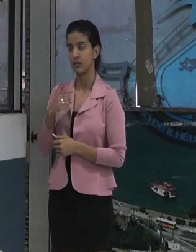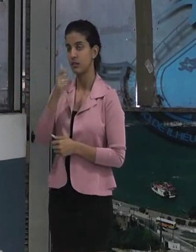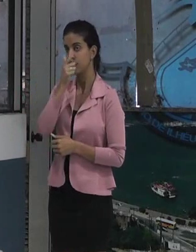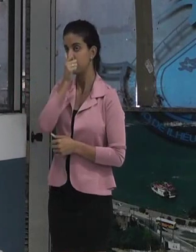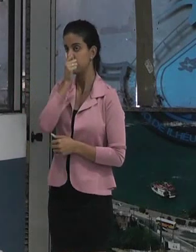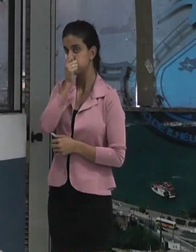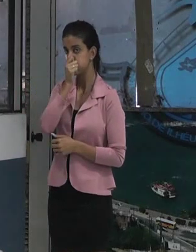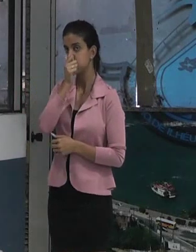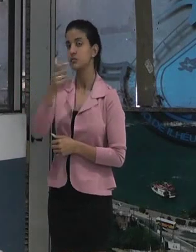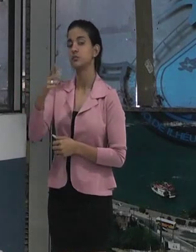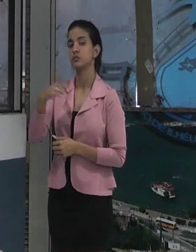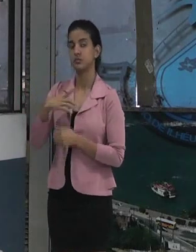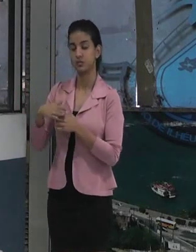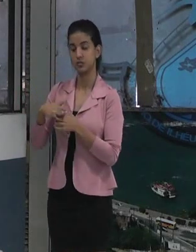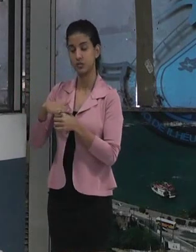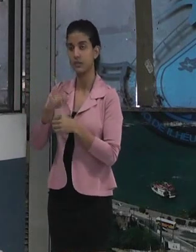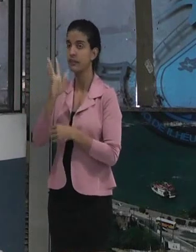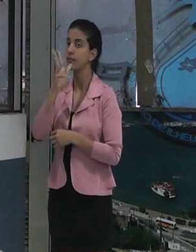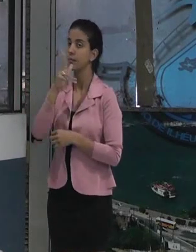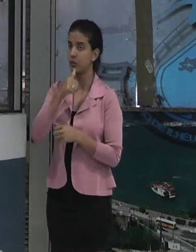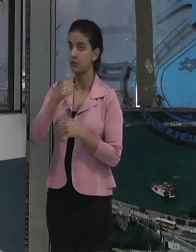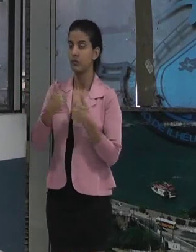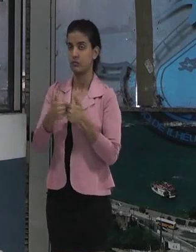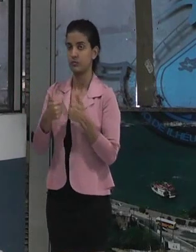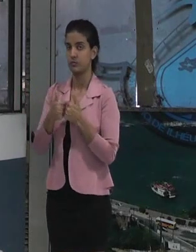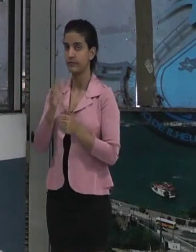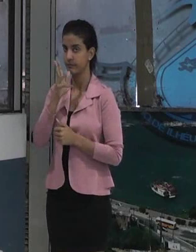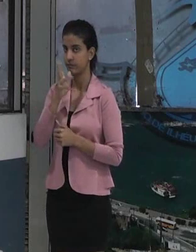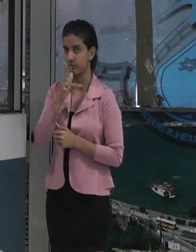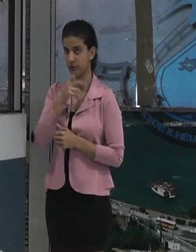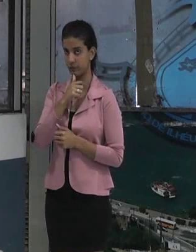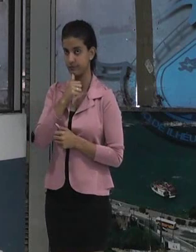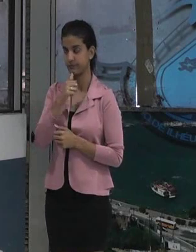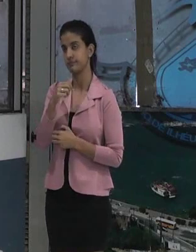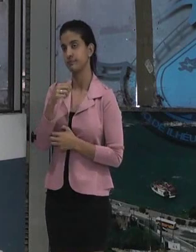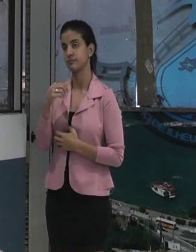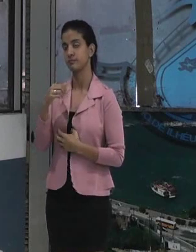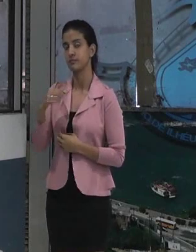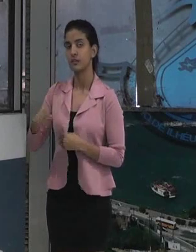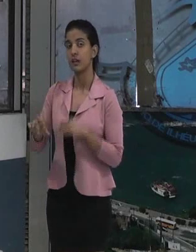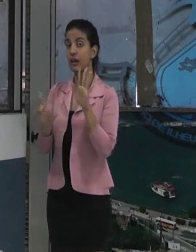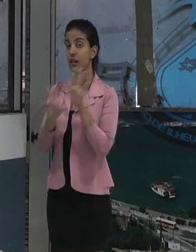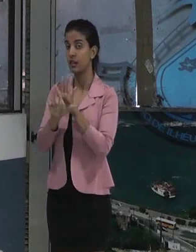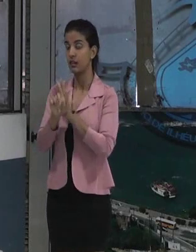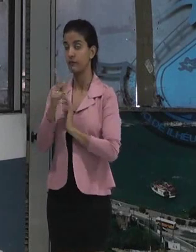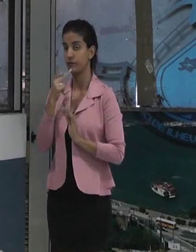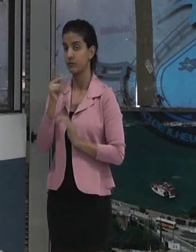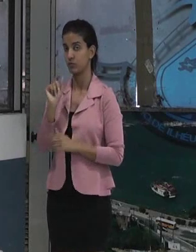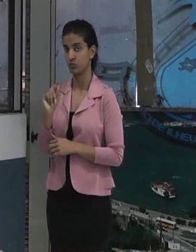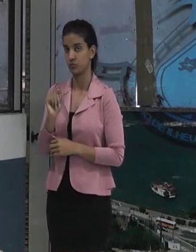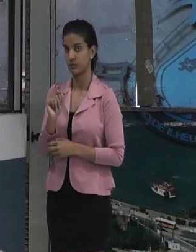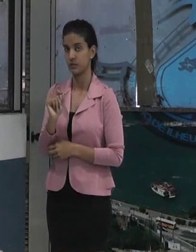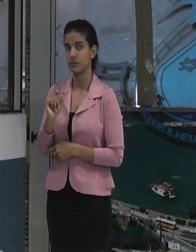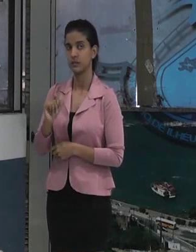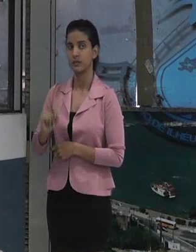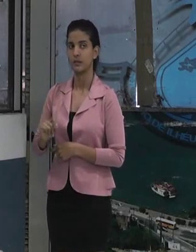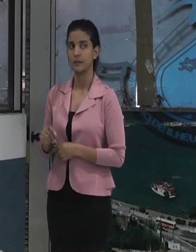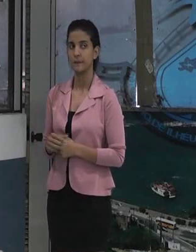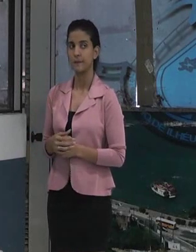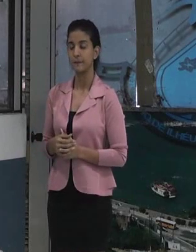ainda e mais tempo no ponto de ônibus. Mas aí vem outro detalhe. A lei também diz, na lei orgânica do